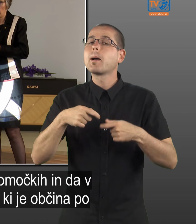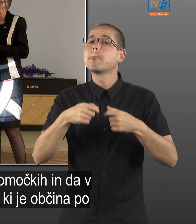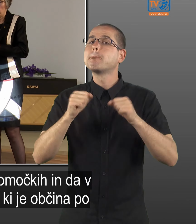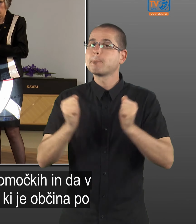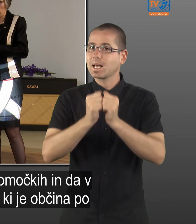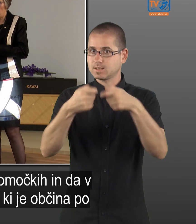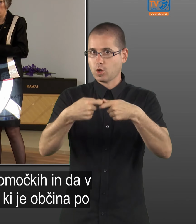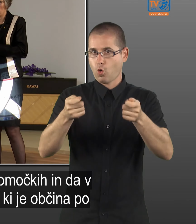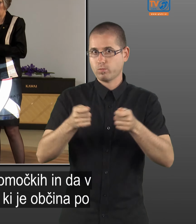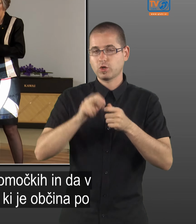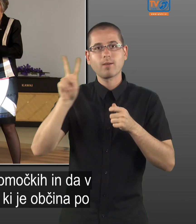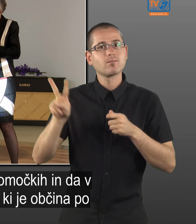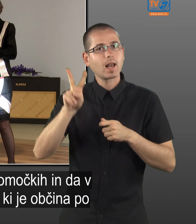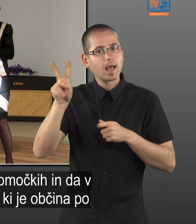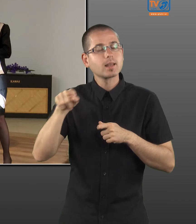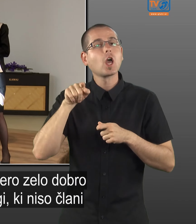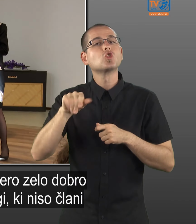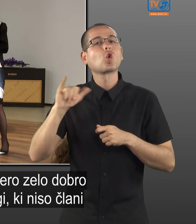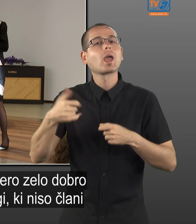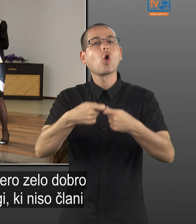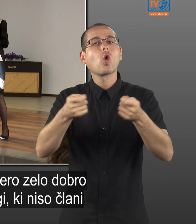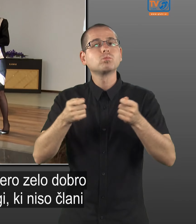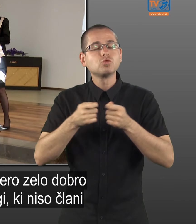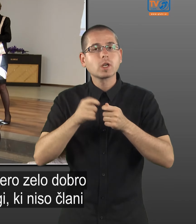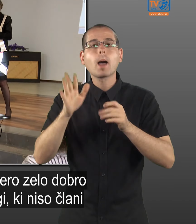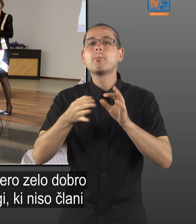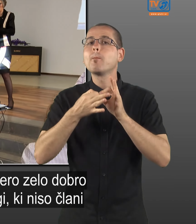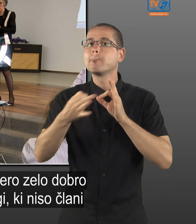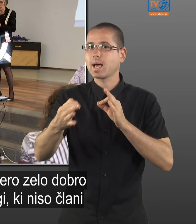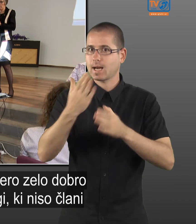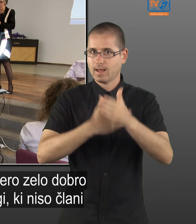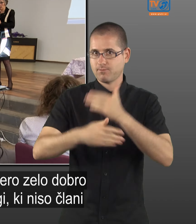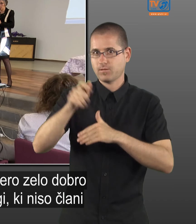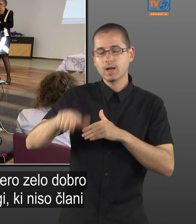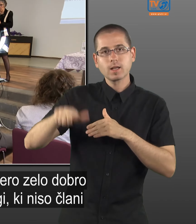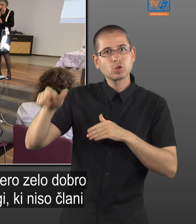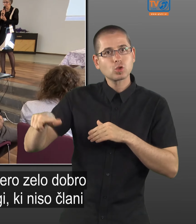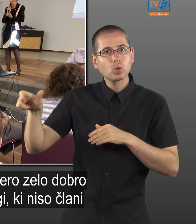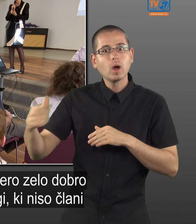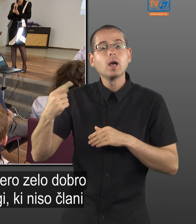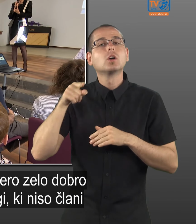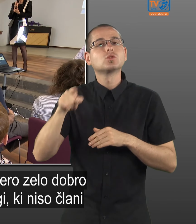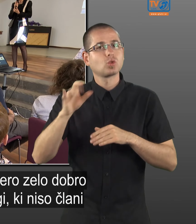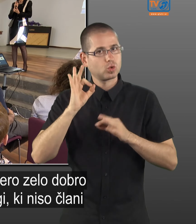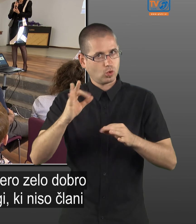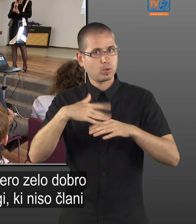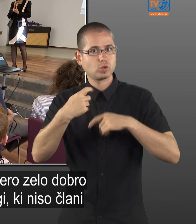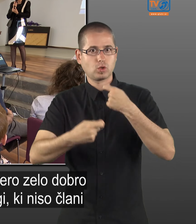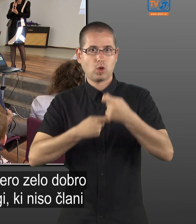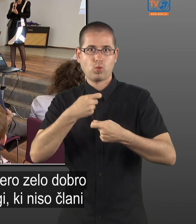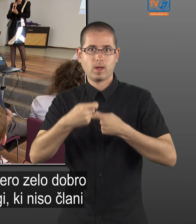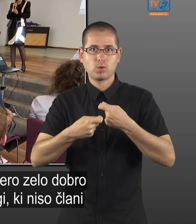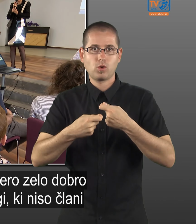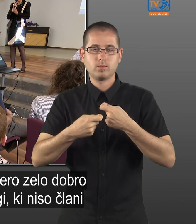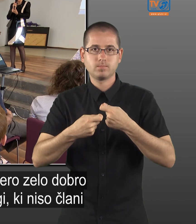mestni občini velenje, ki je občina pomera invalidov, ki z njo zelo dobro sodelujemo,